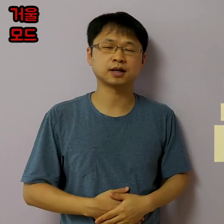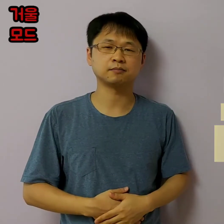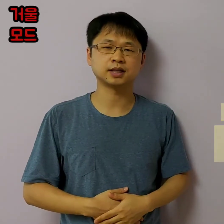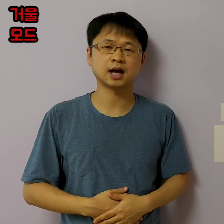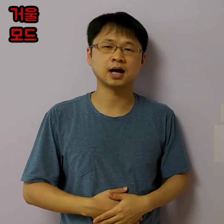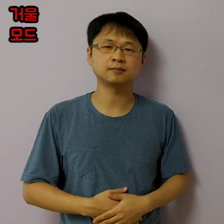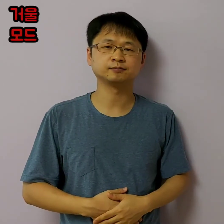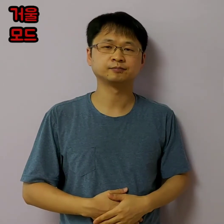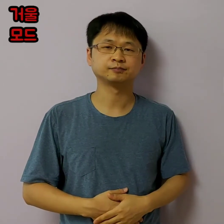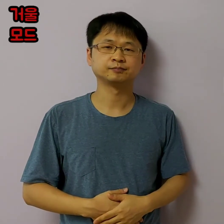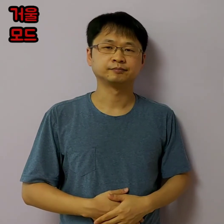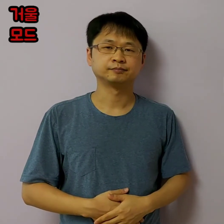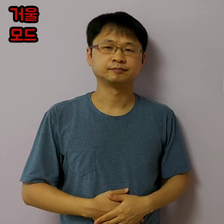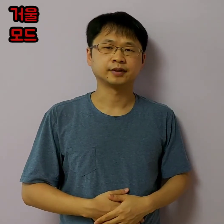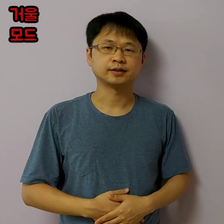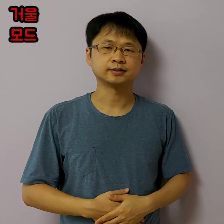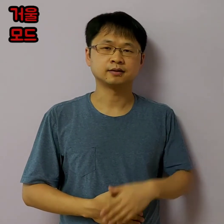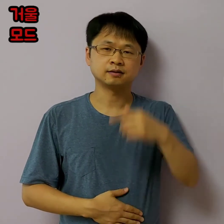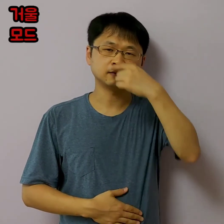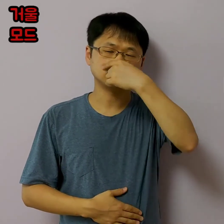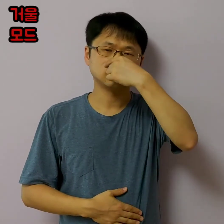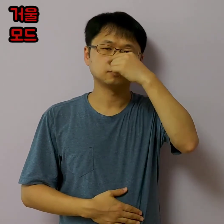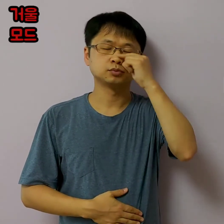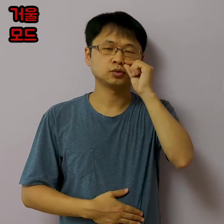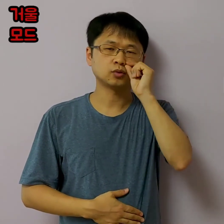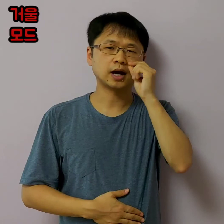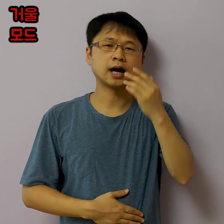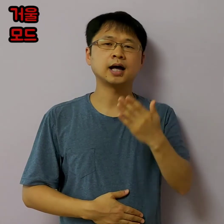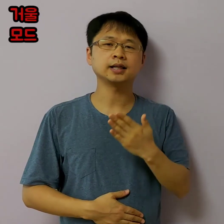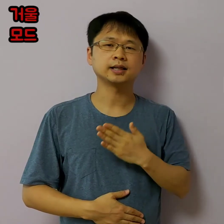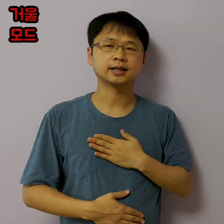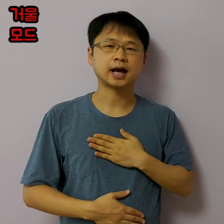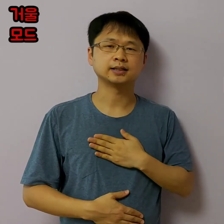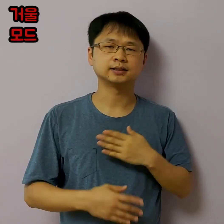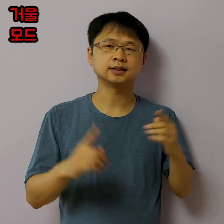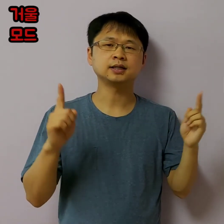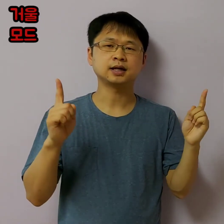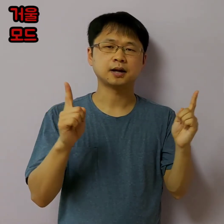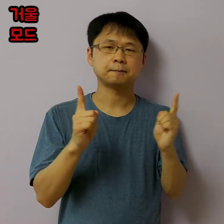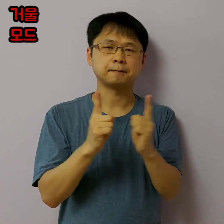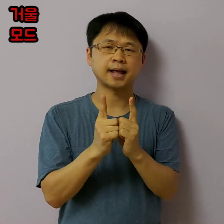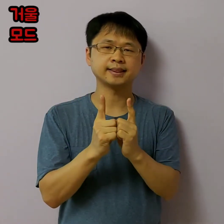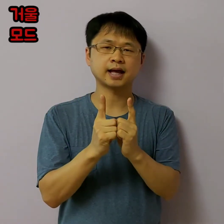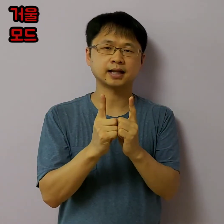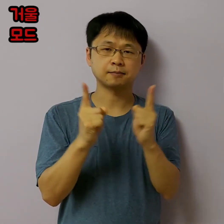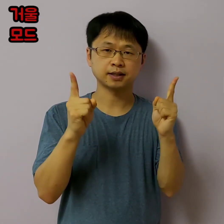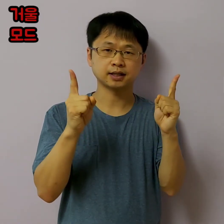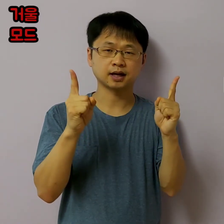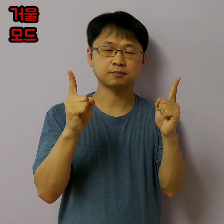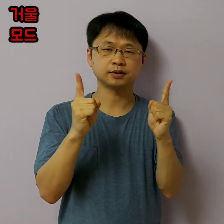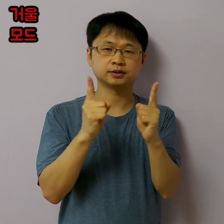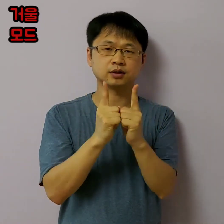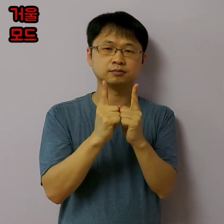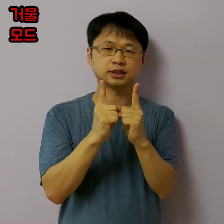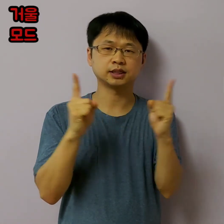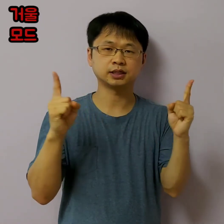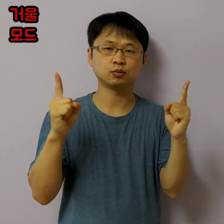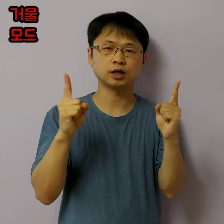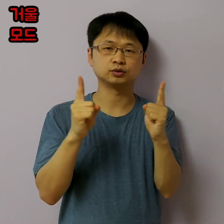바랍니다. 네, 그래서 부족한 나를 만나다 아까 배웠죠. 검지끼리